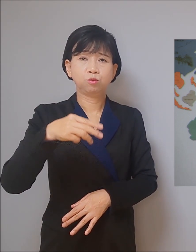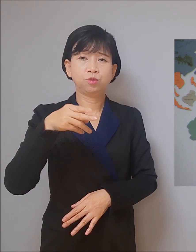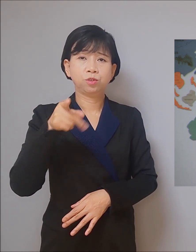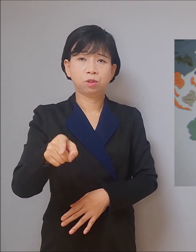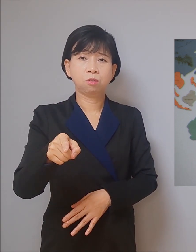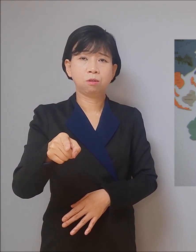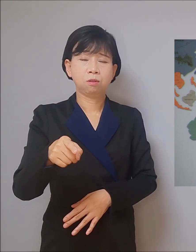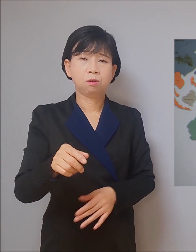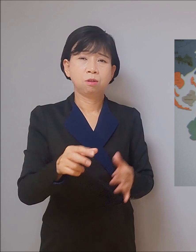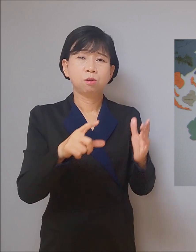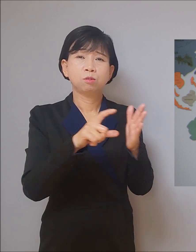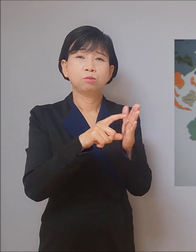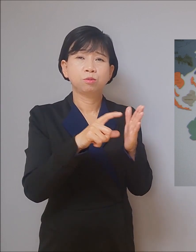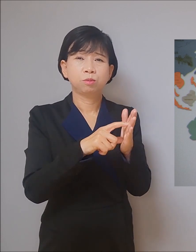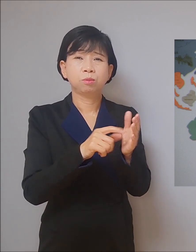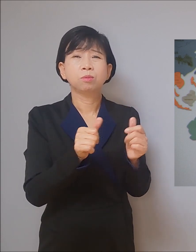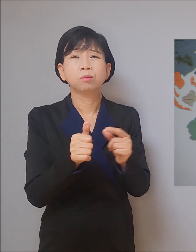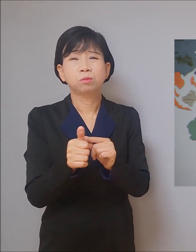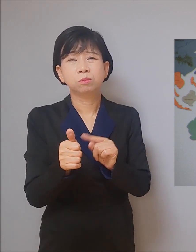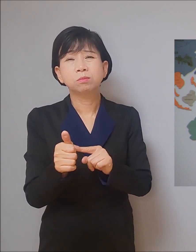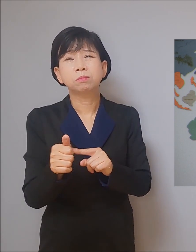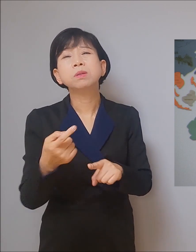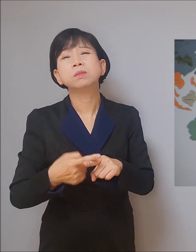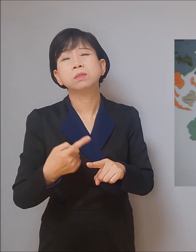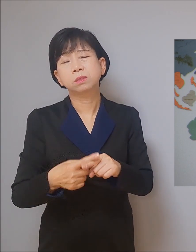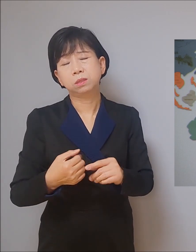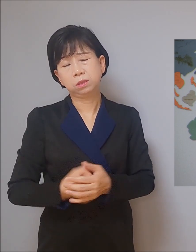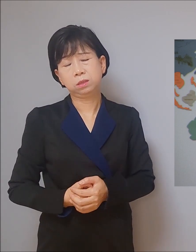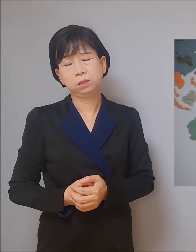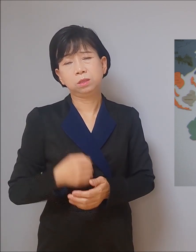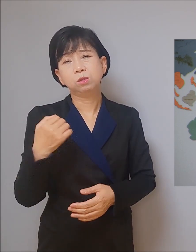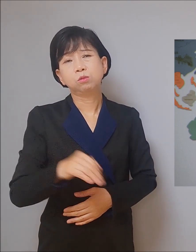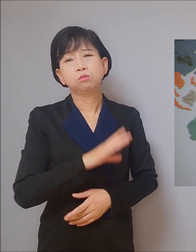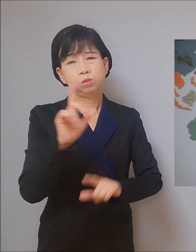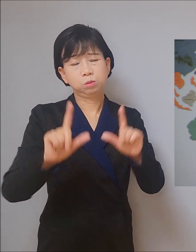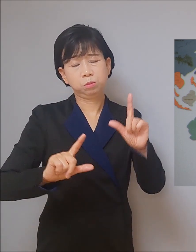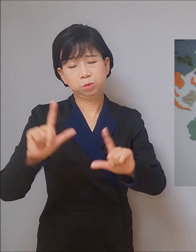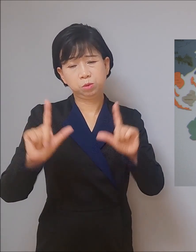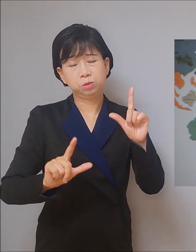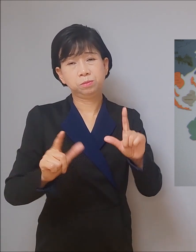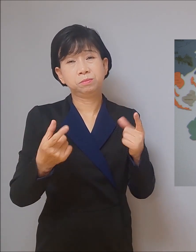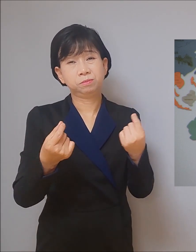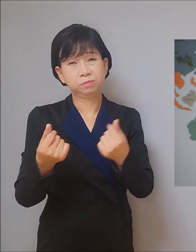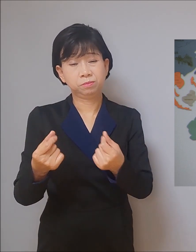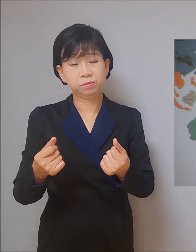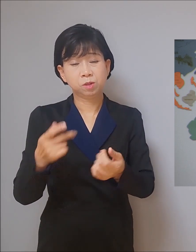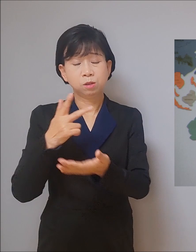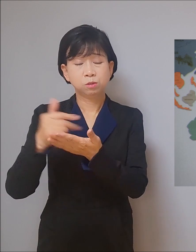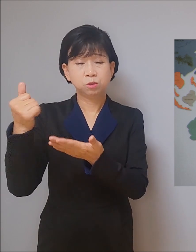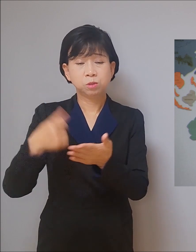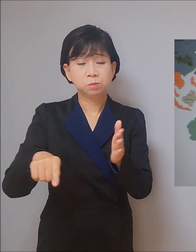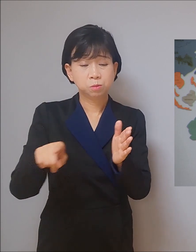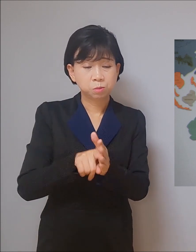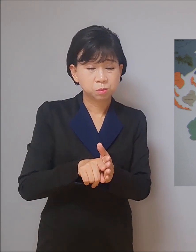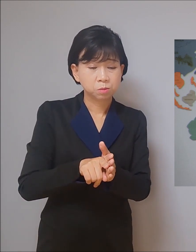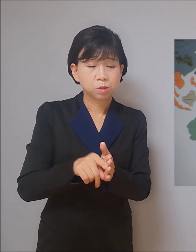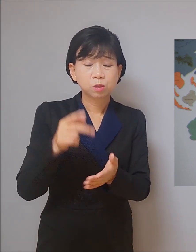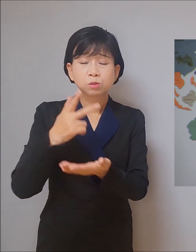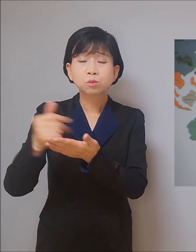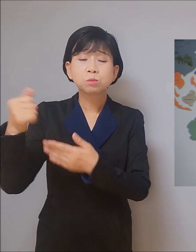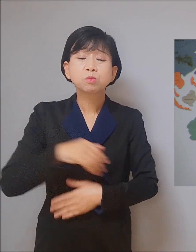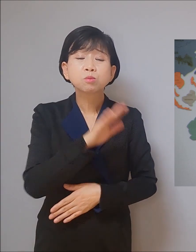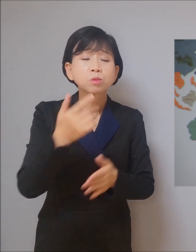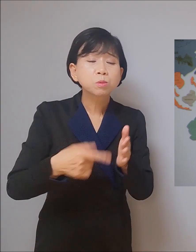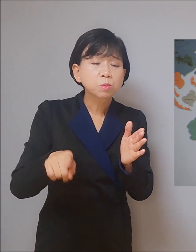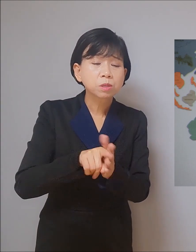마찬가지였습니다. 성도 여러분, 이 지경입니다. 이 상태가 우리입니다. 그런데 그런 우리를 위해 주님이 이 땅에 오셔서 십자가를